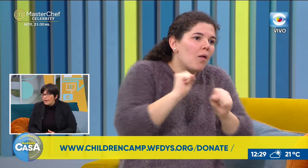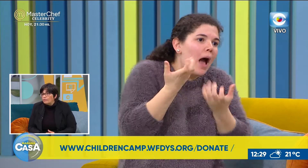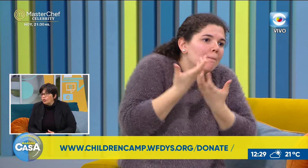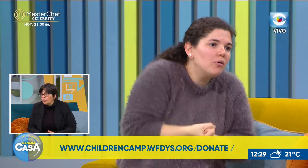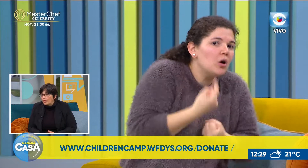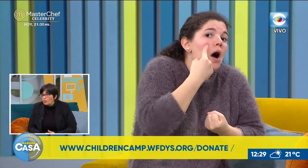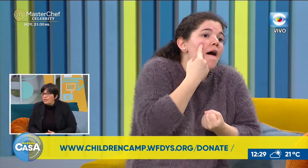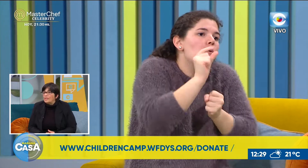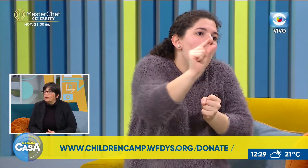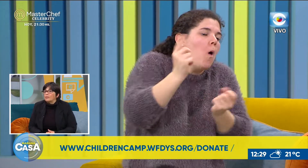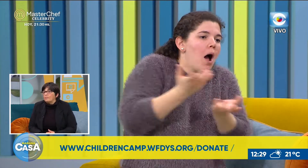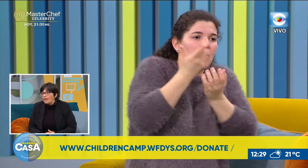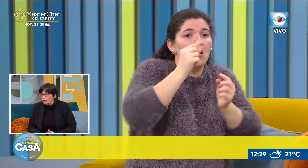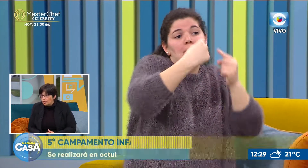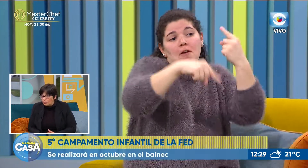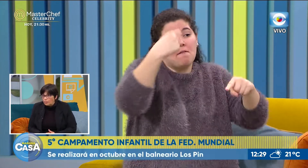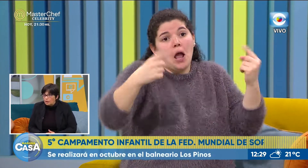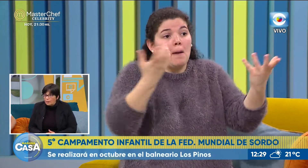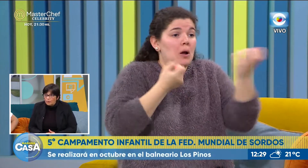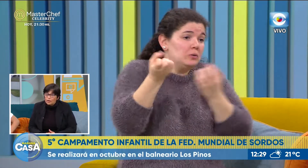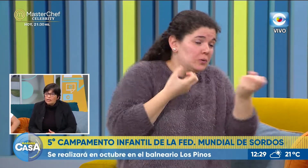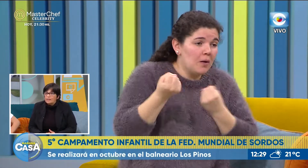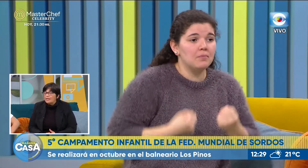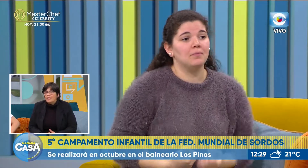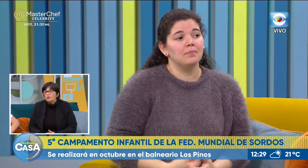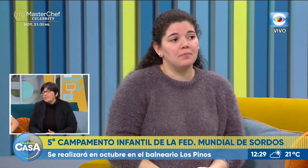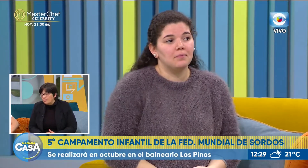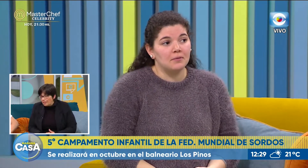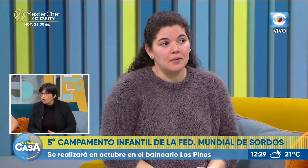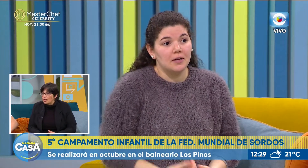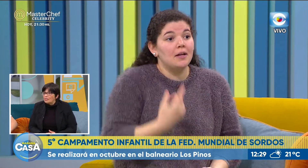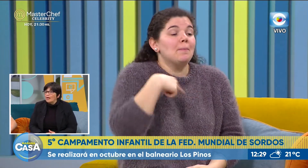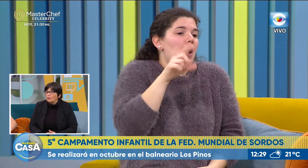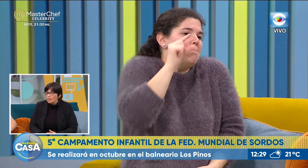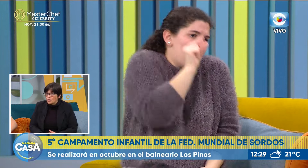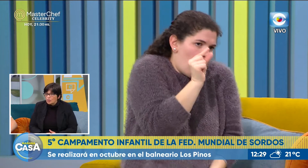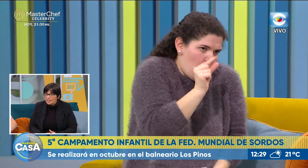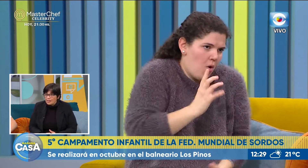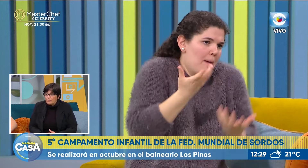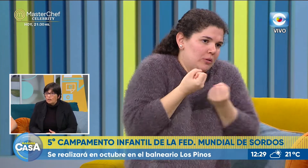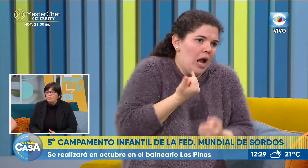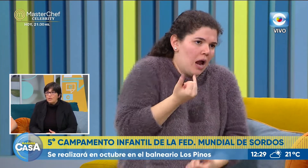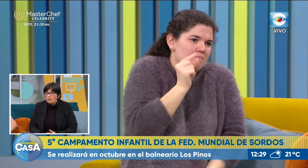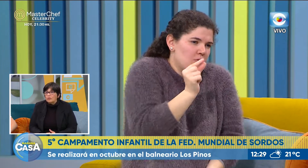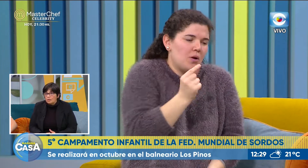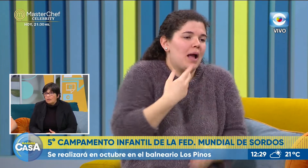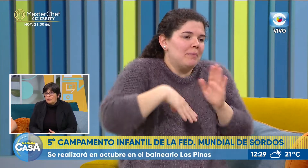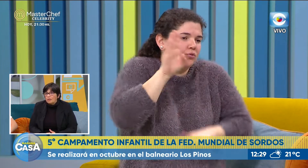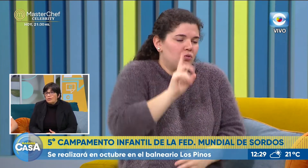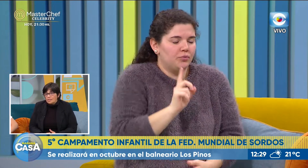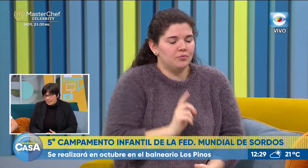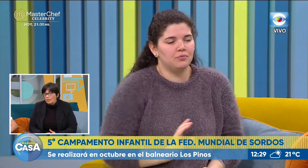para fondos para comida o también para algún tipo de transporte. Hemos recibido ya algunas ayudas al respecto, pero